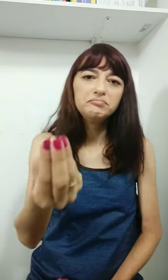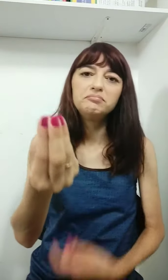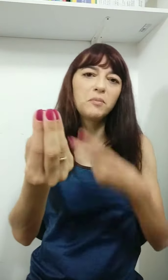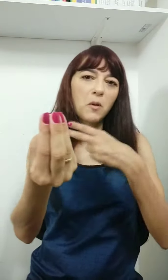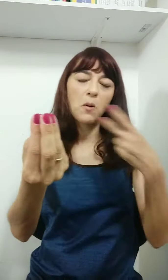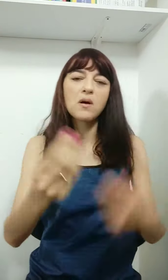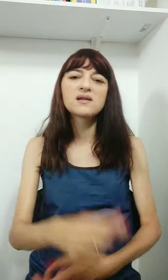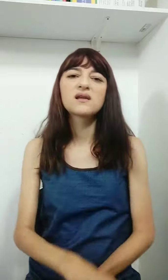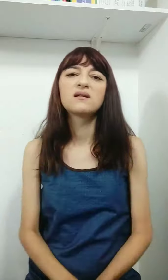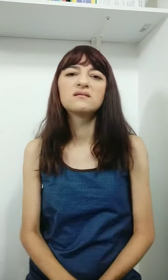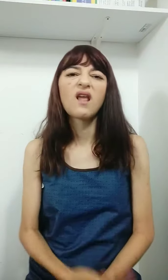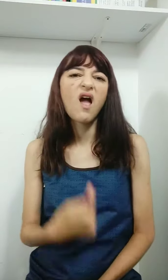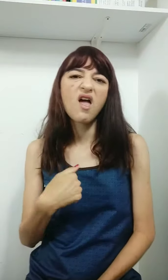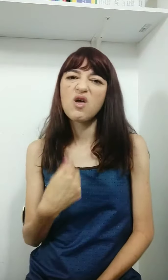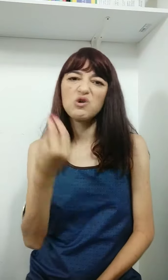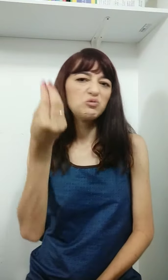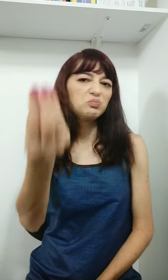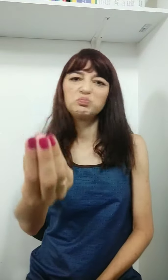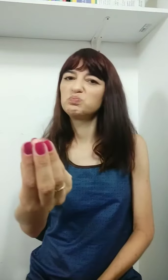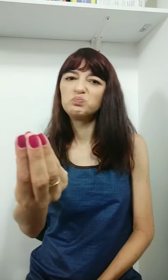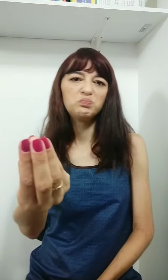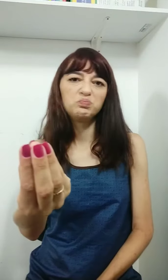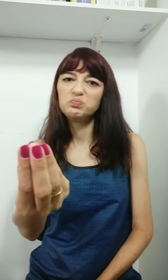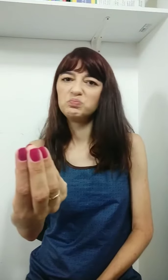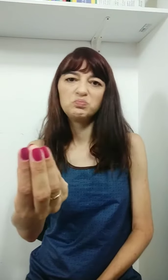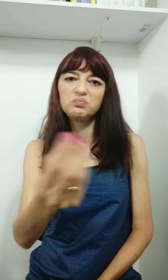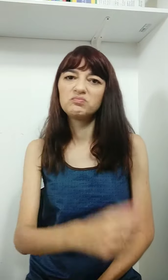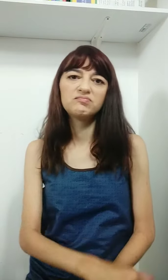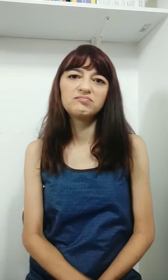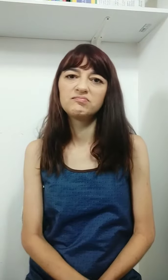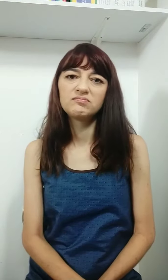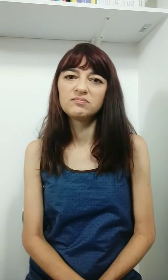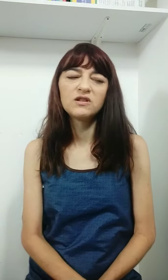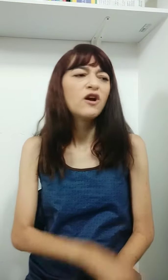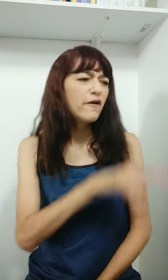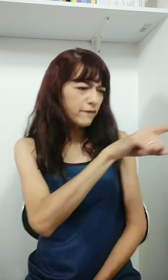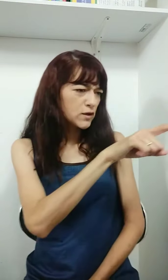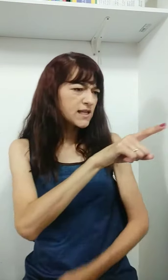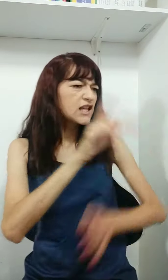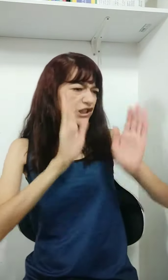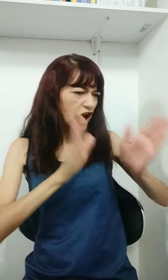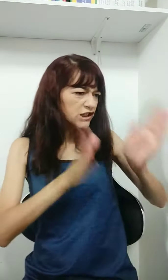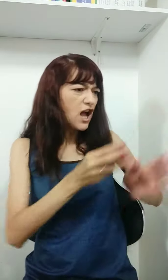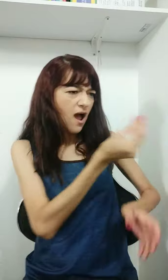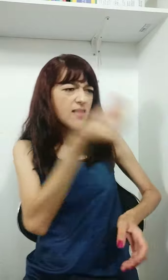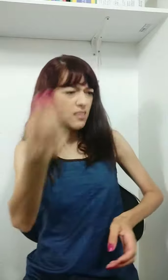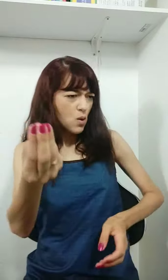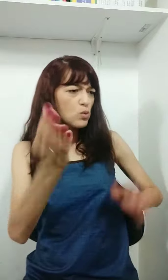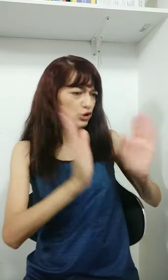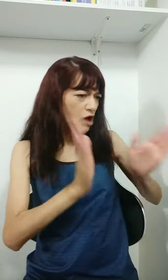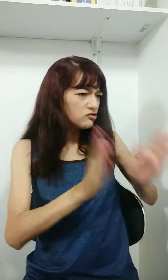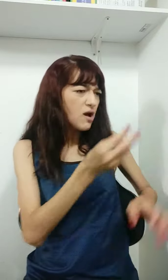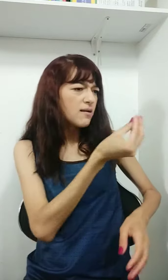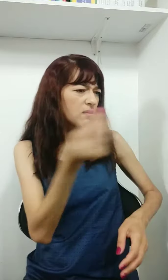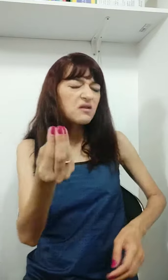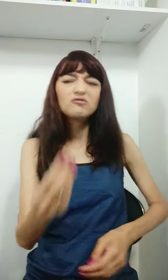dar, tá? Aí, por exemplo, eu não entreguei isso. Você já entregou aquele